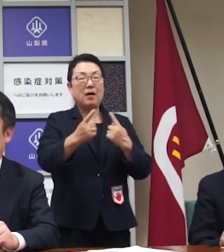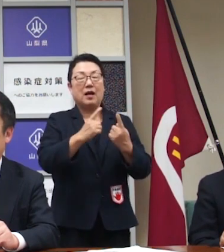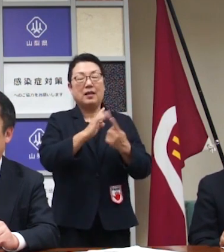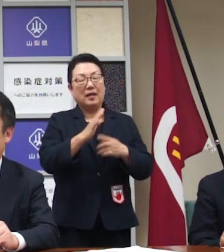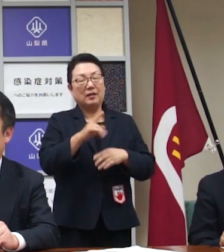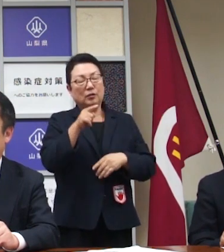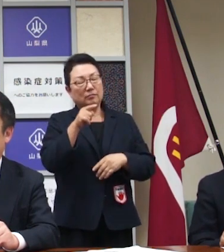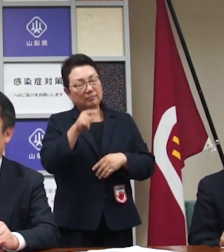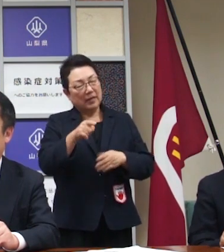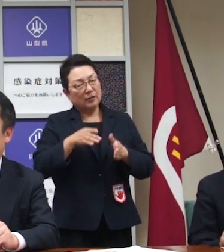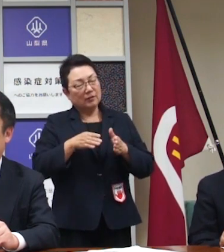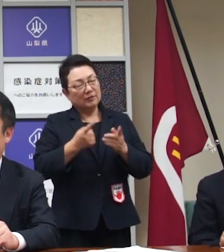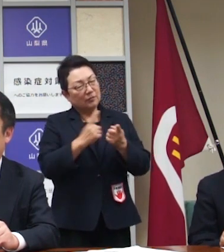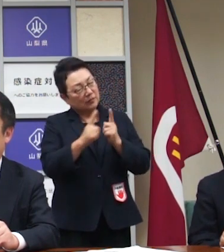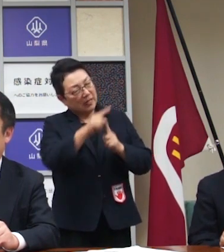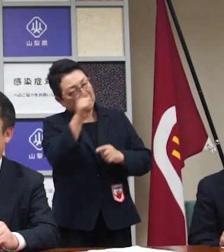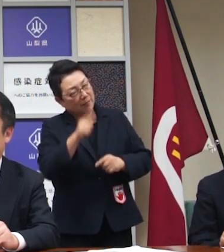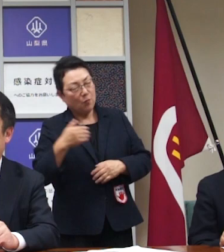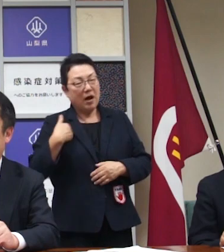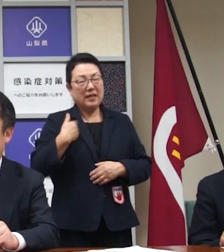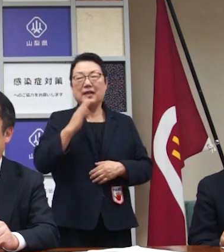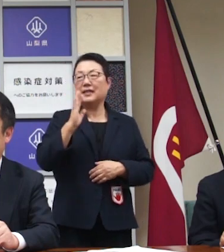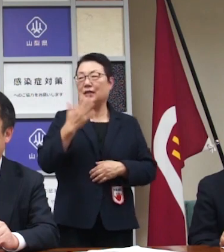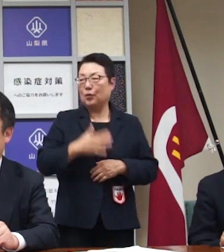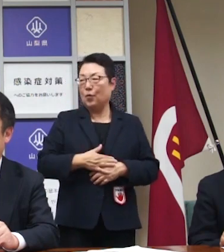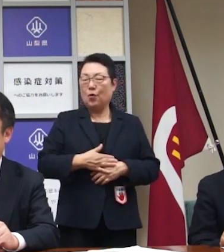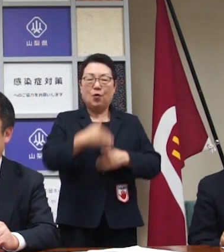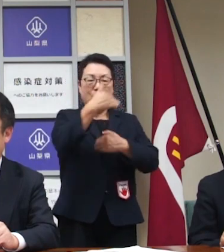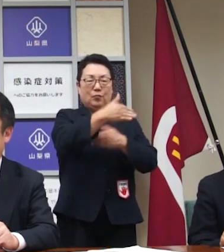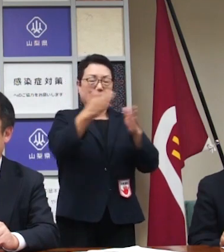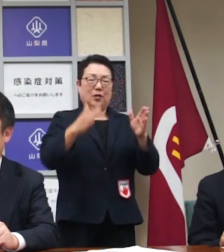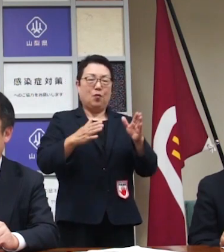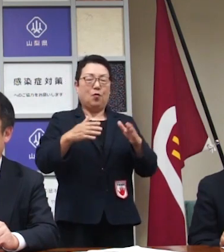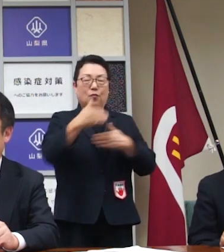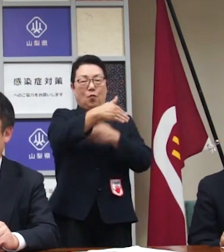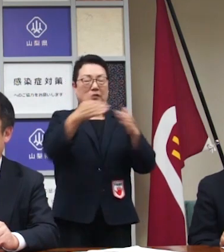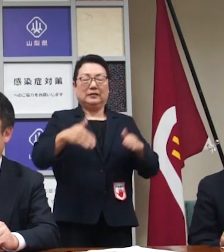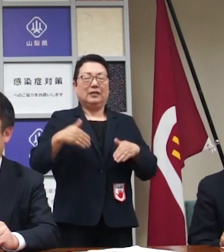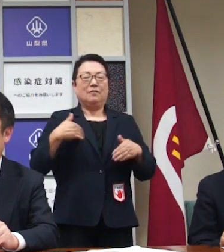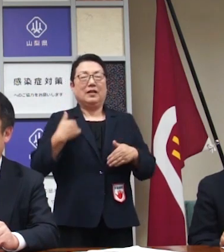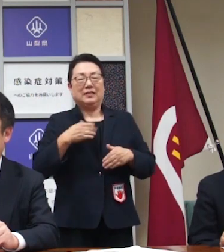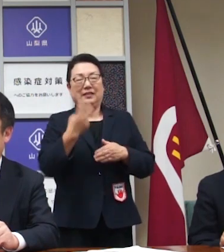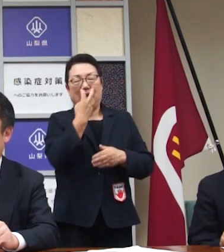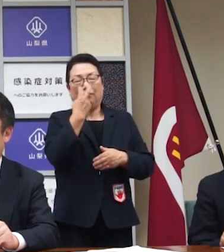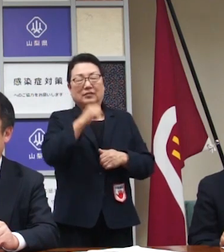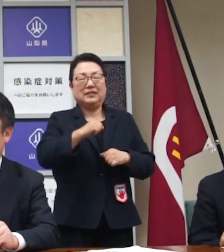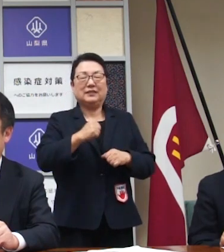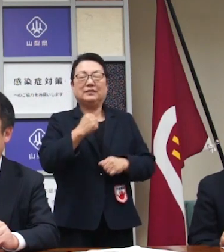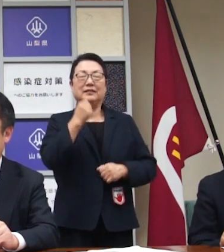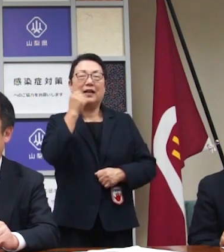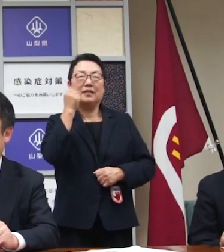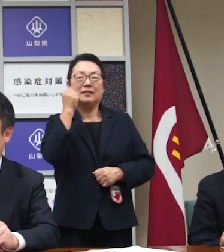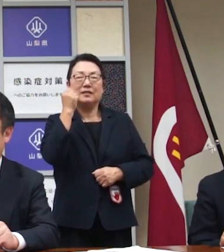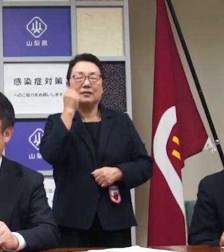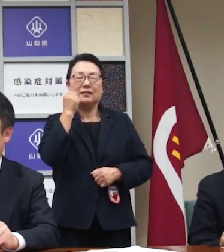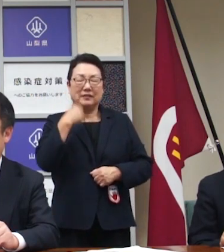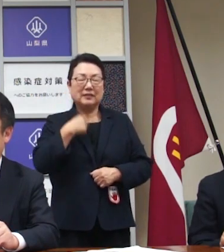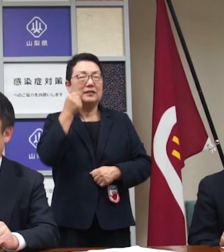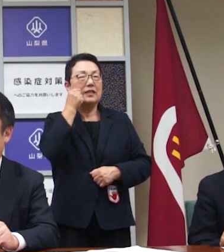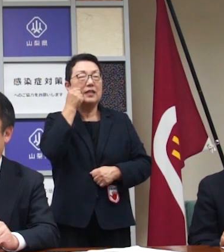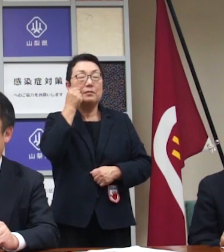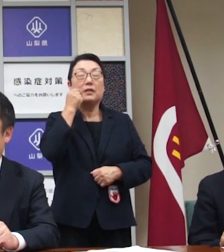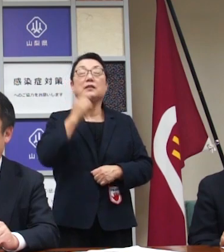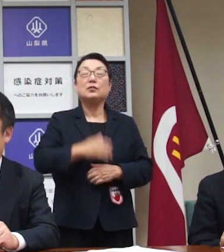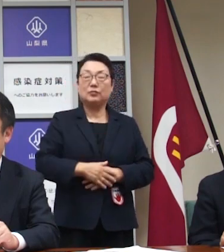通ったかも分かりませんが、はい、どういう構造でちょっとなっているのか、そこまではちょっと確認ができて、私の自身確認